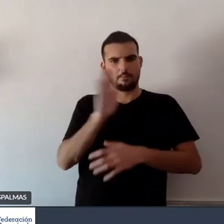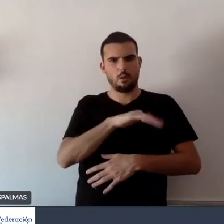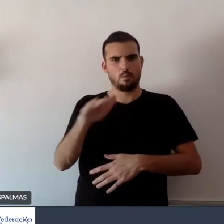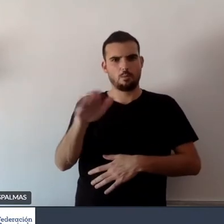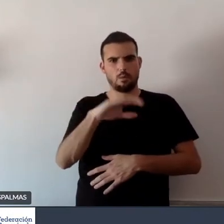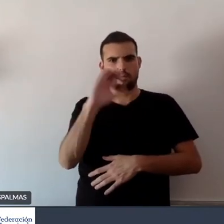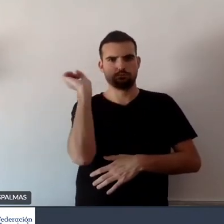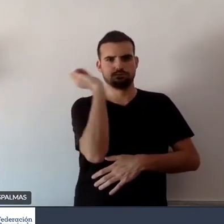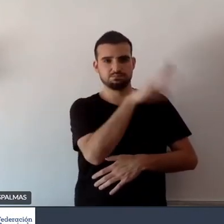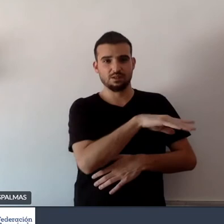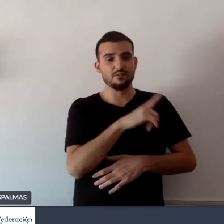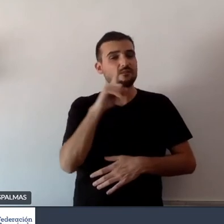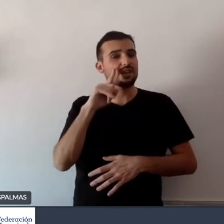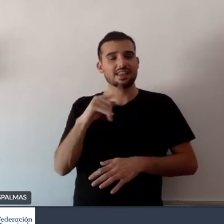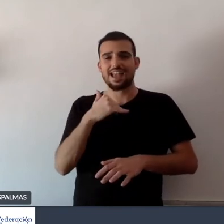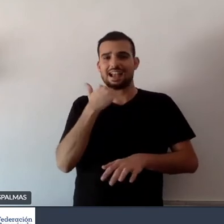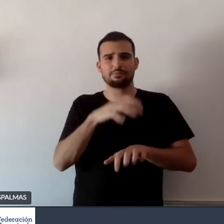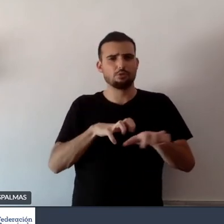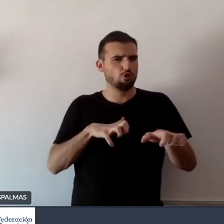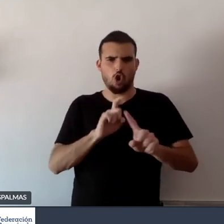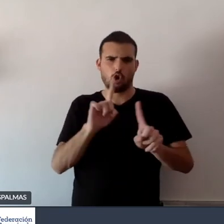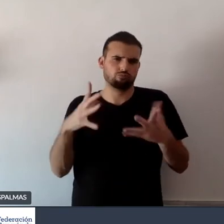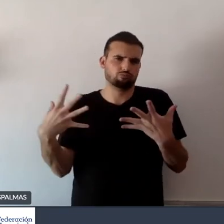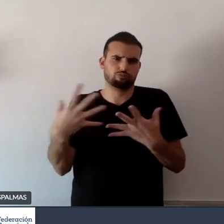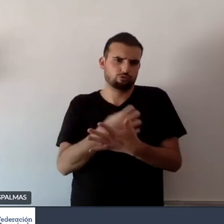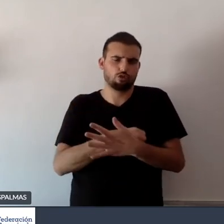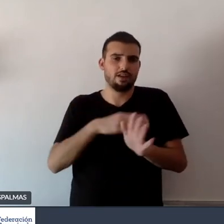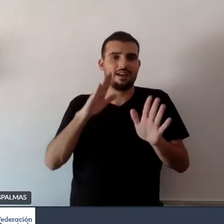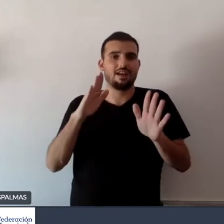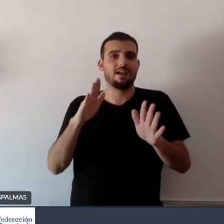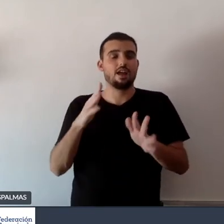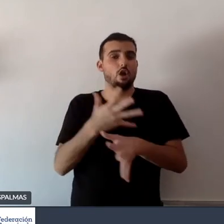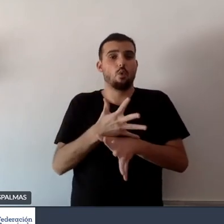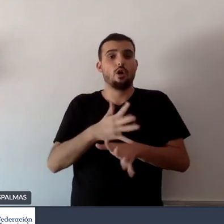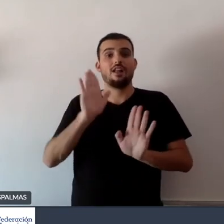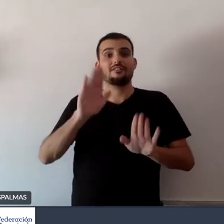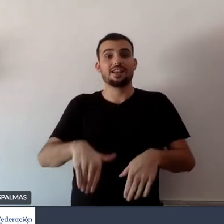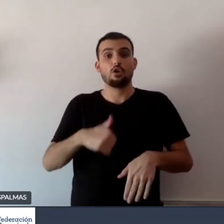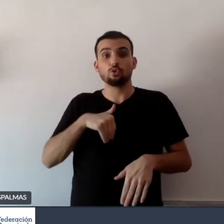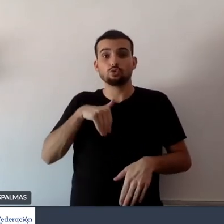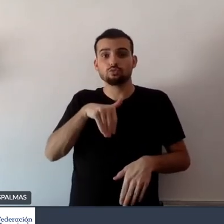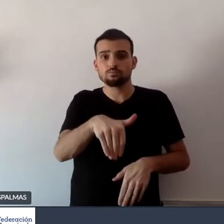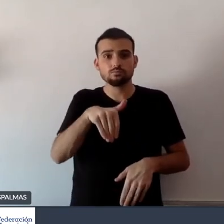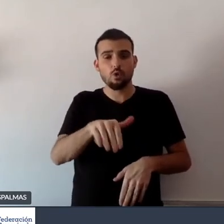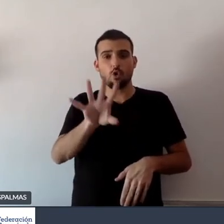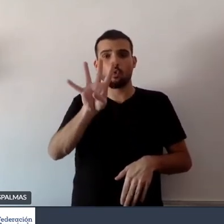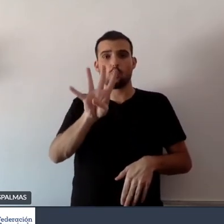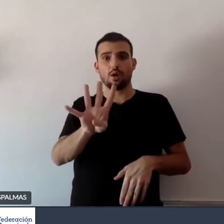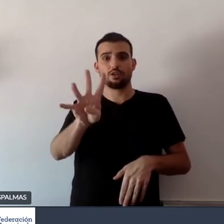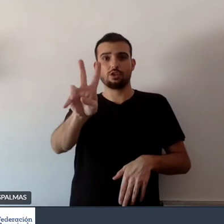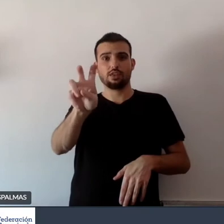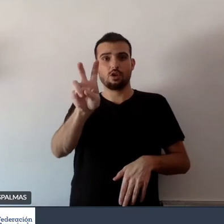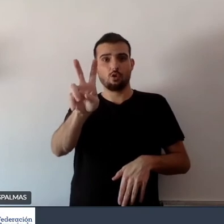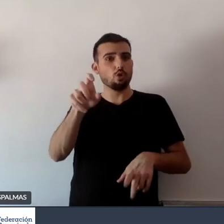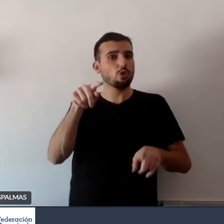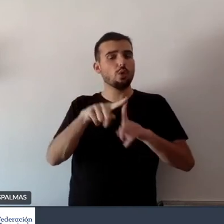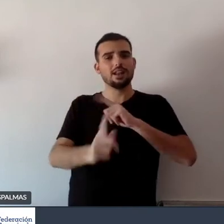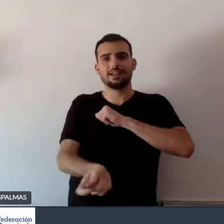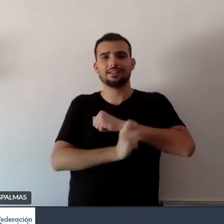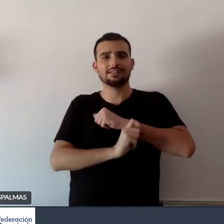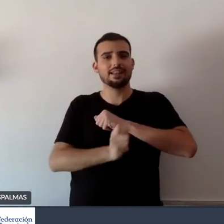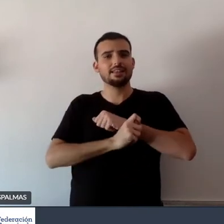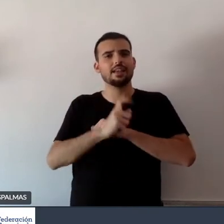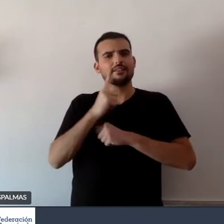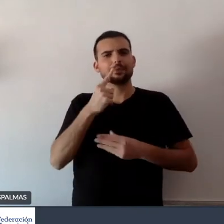Fijaros que todas las acciones finalizan en los últimos 4 segundos. Están cogidas a propósito para ver qué hacen los equipos hasta llegar a esos últimos